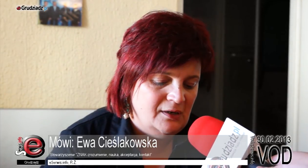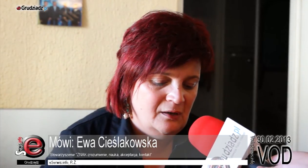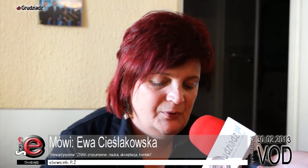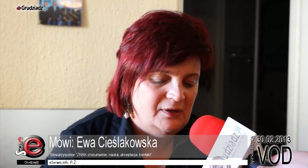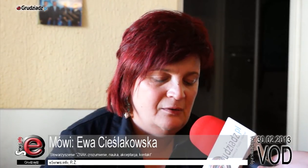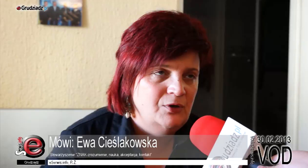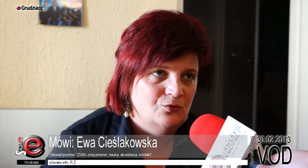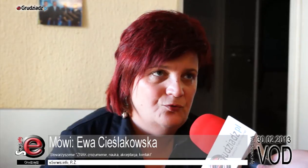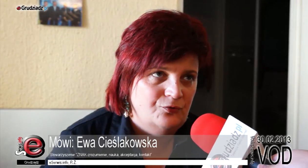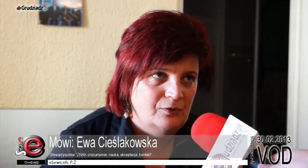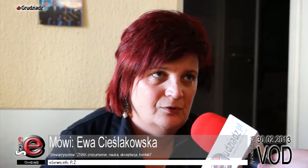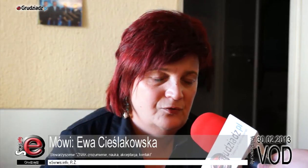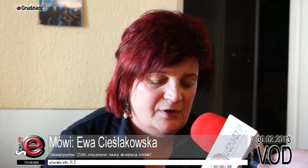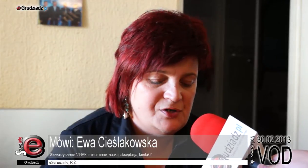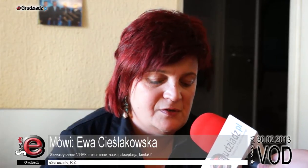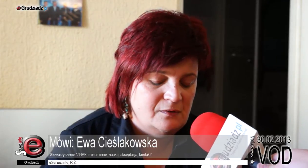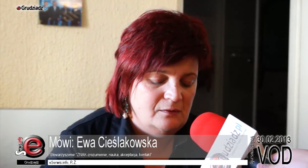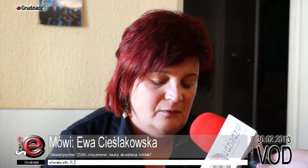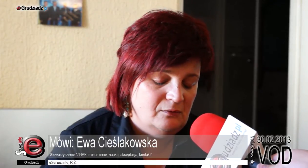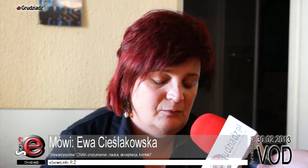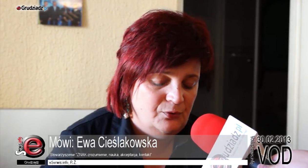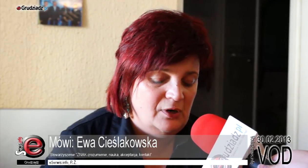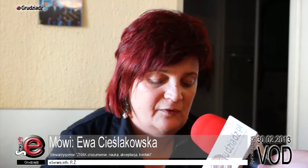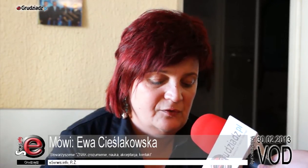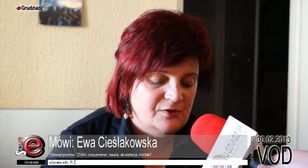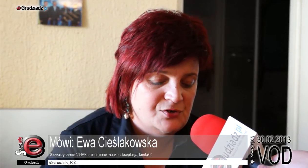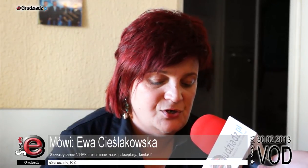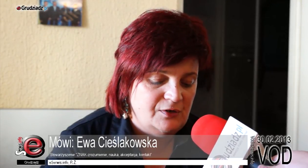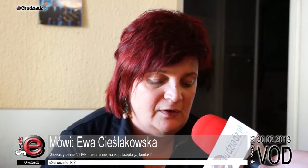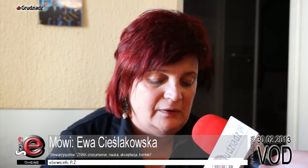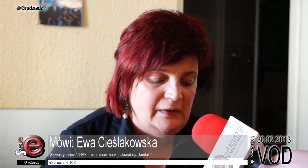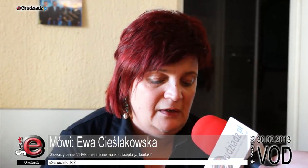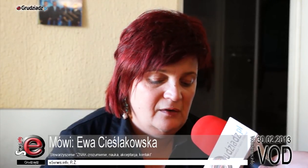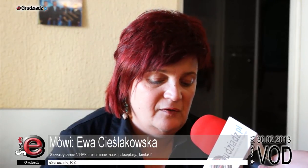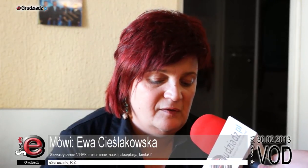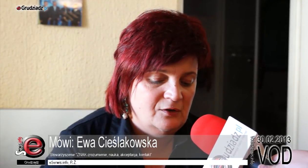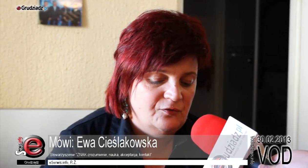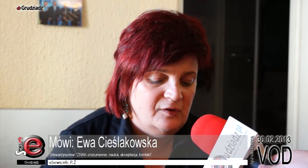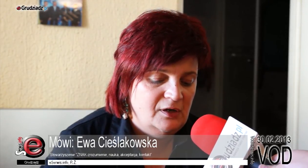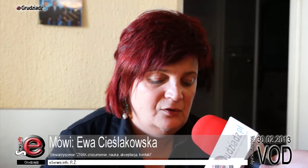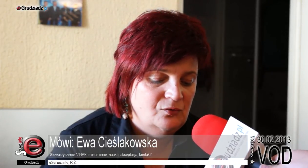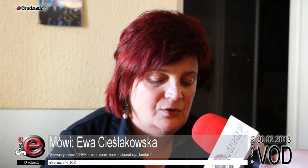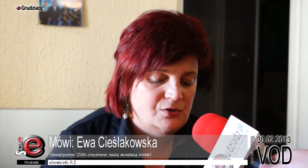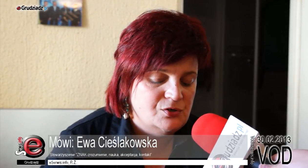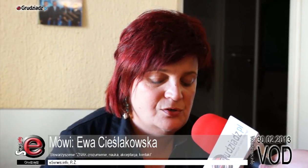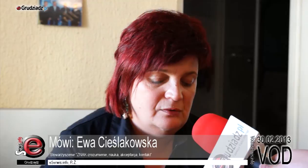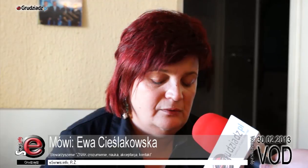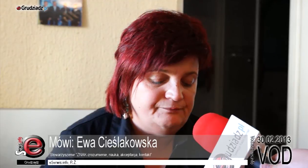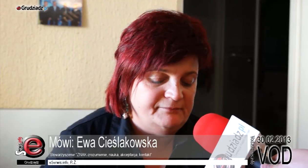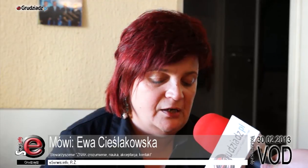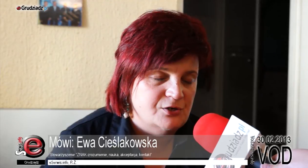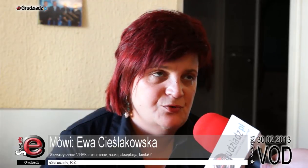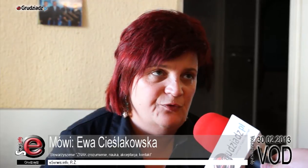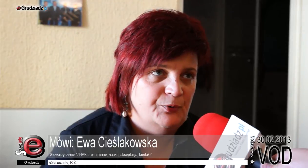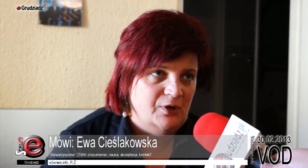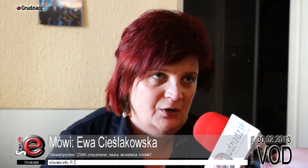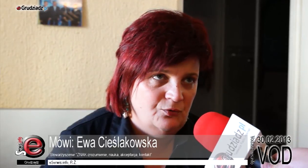jakby terminów otwarcia biura stowarzyszenia z tego względu, iż na każdym spotkaniu jest